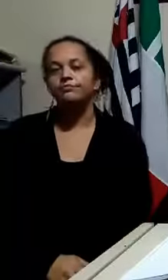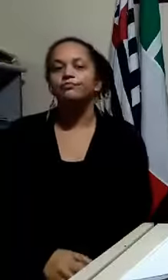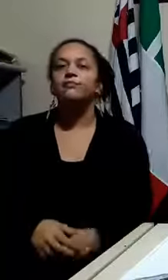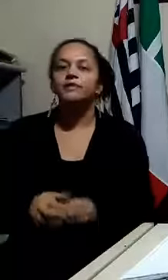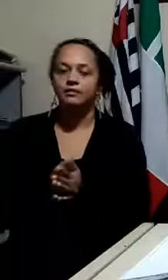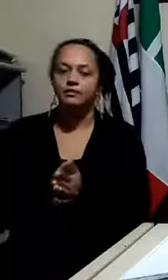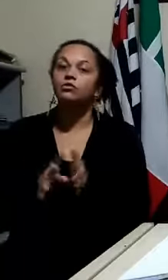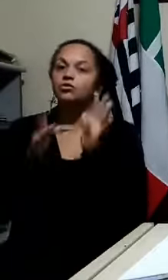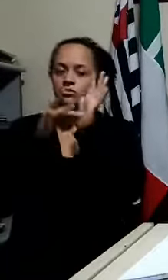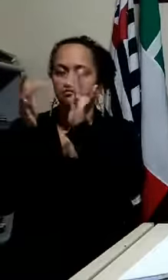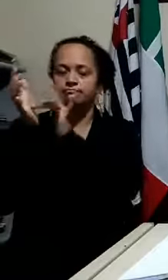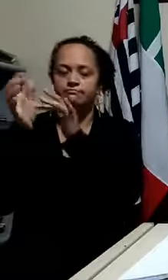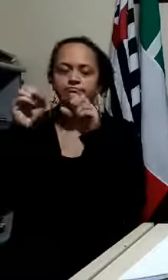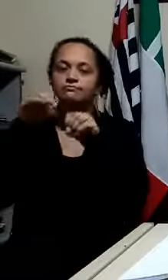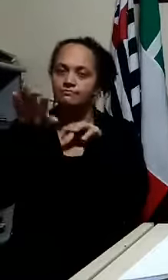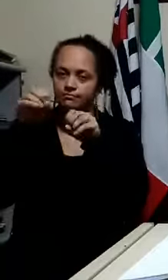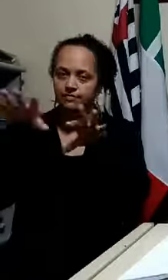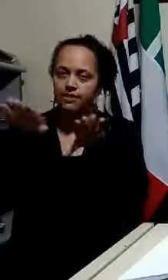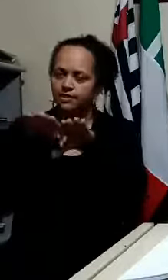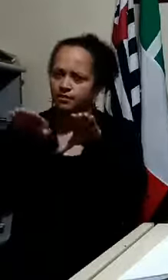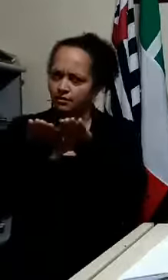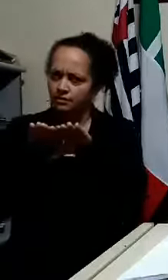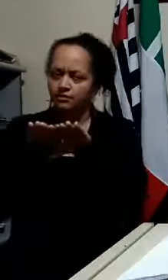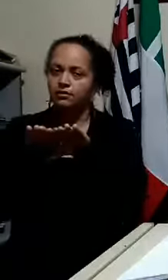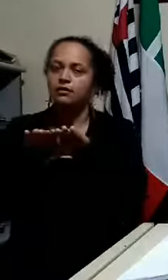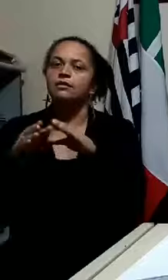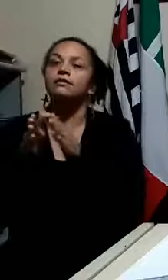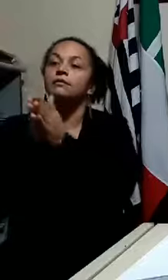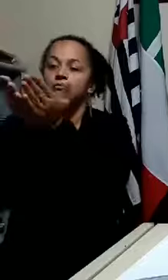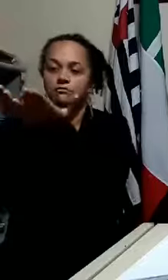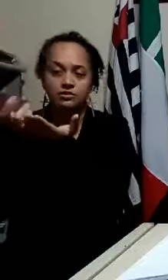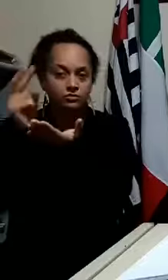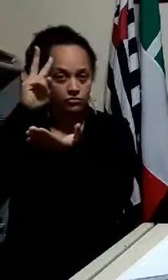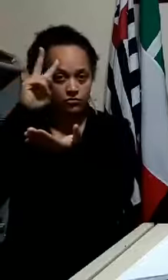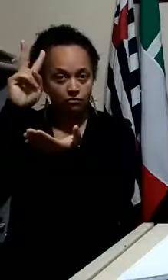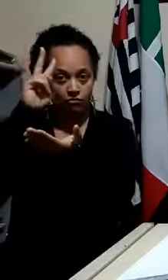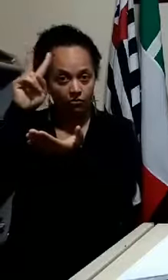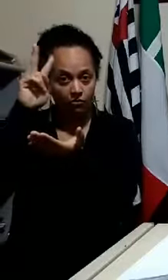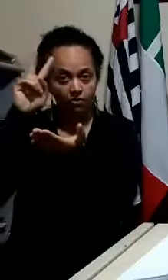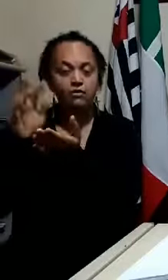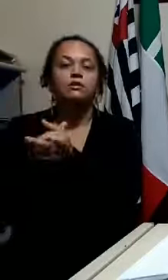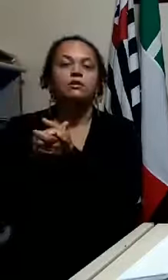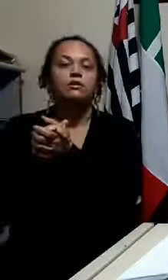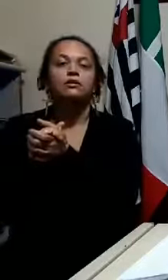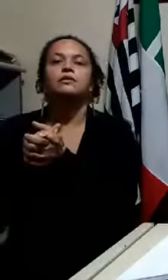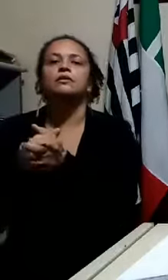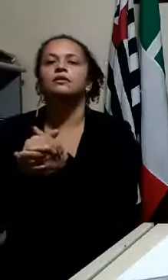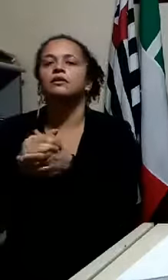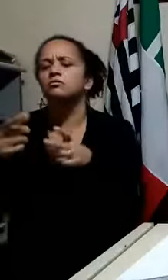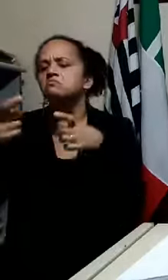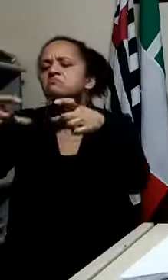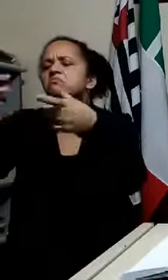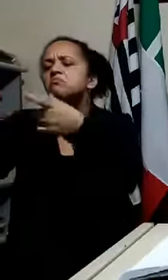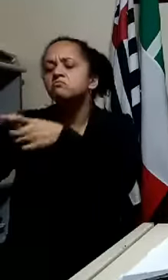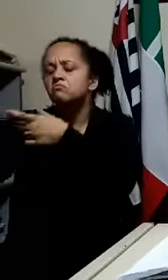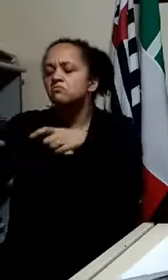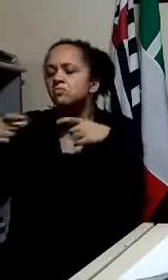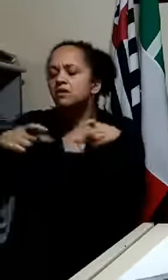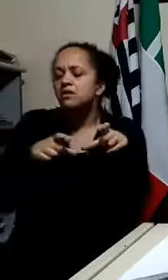ensina através dessa parábola que aonde a palavra de Deus é ensinada, aonde a palavra de Deus